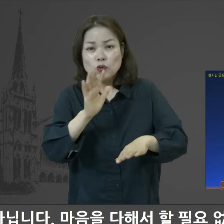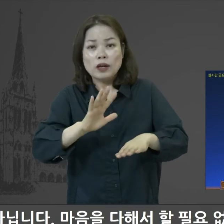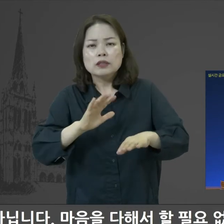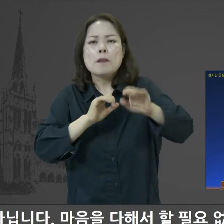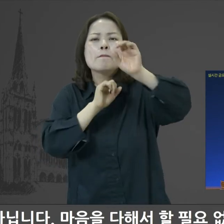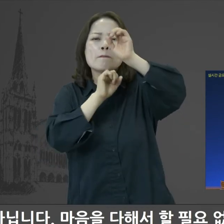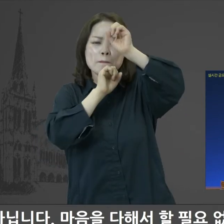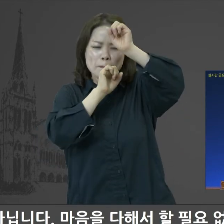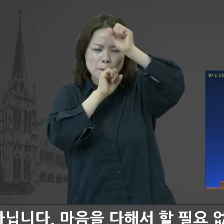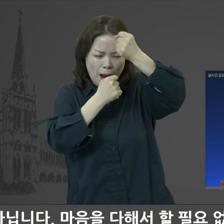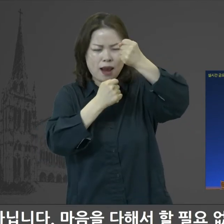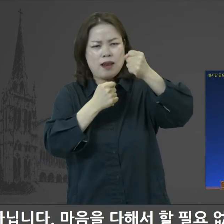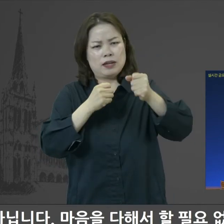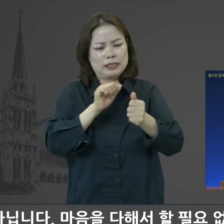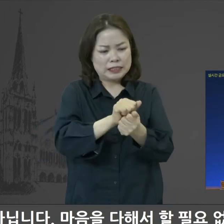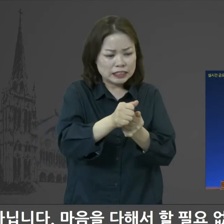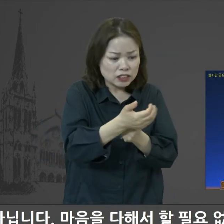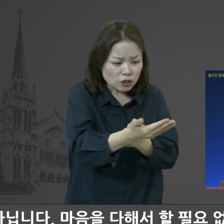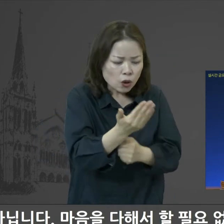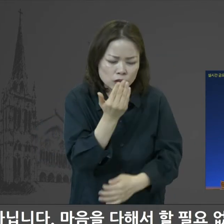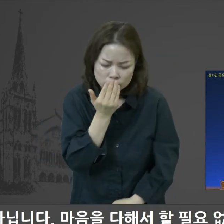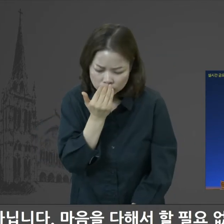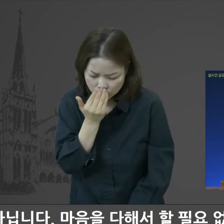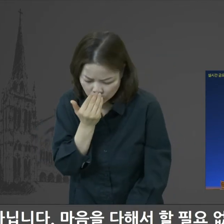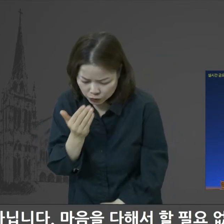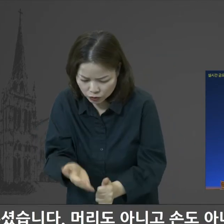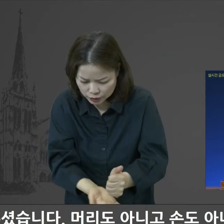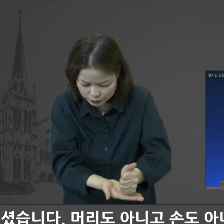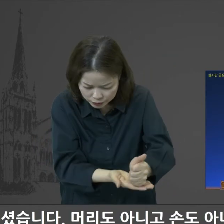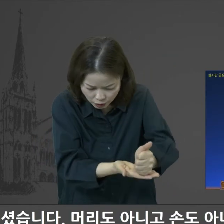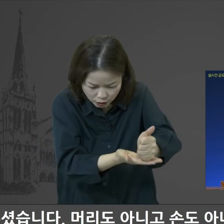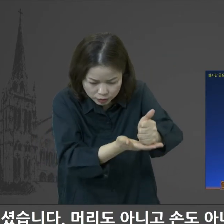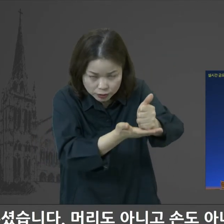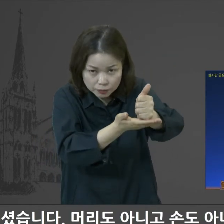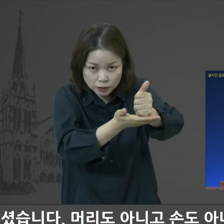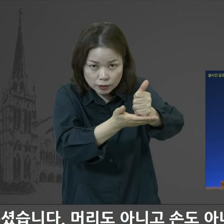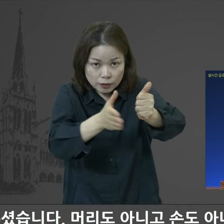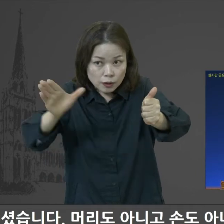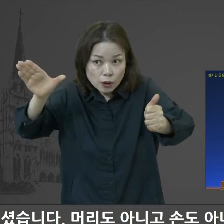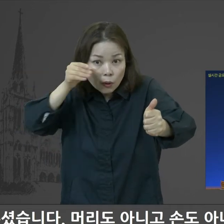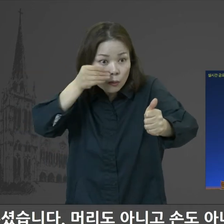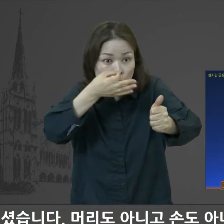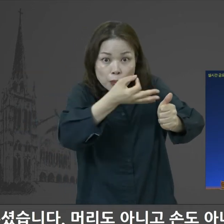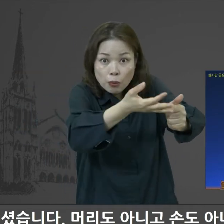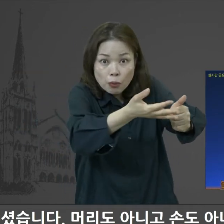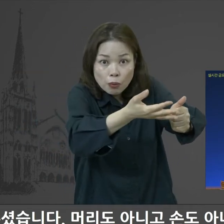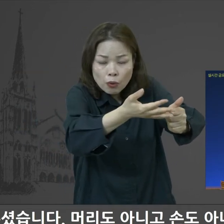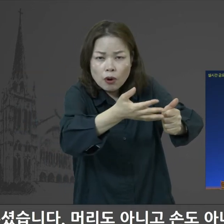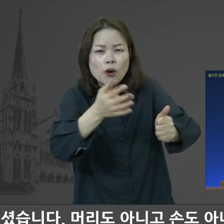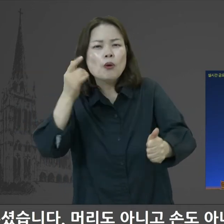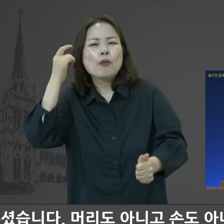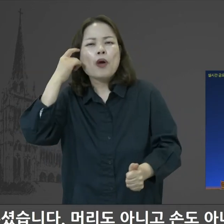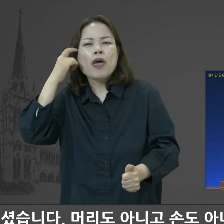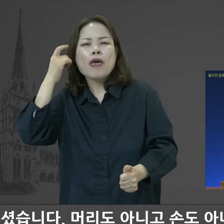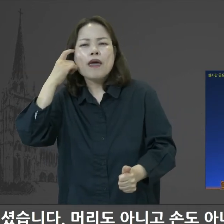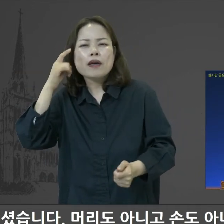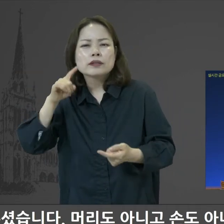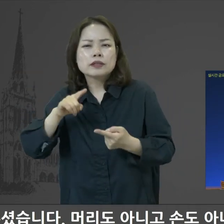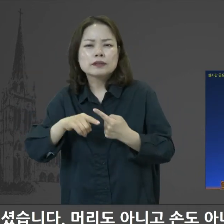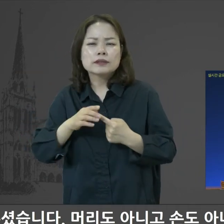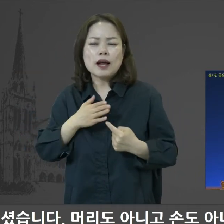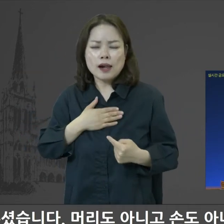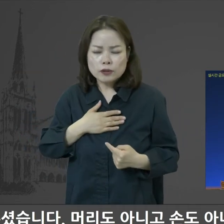겁니다. 겸손한 섬김의 모습. 왜 예수님이 그렇게 하셨는지를